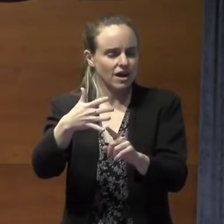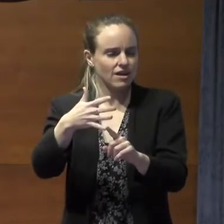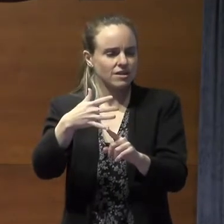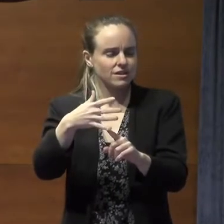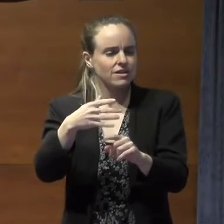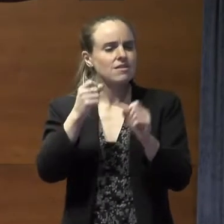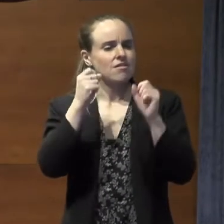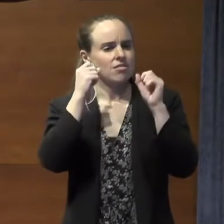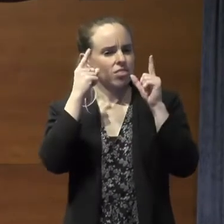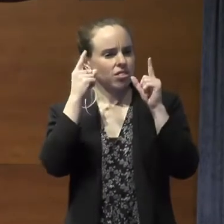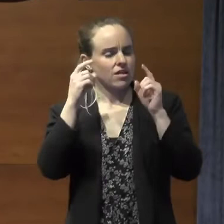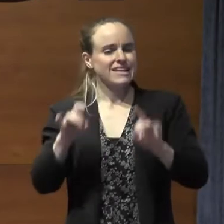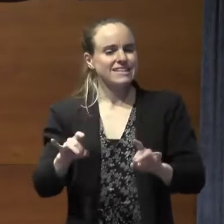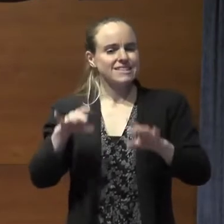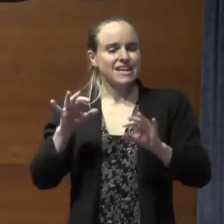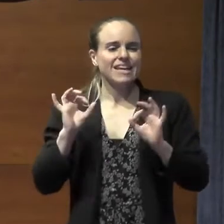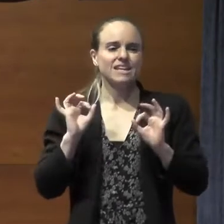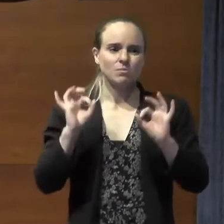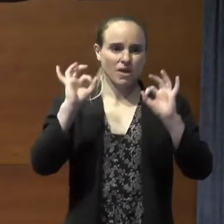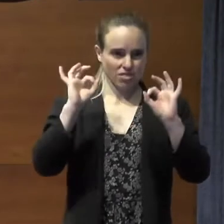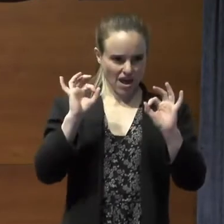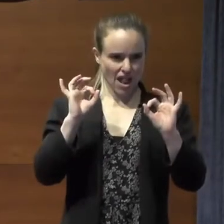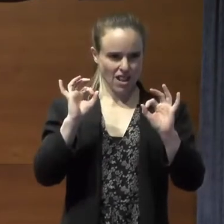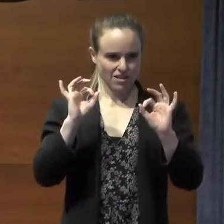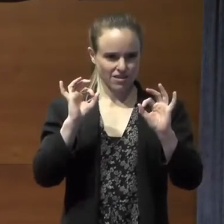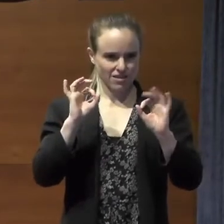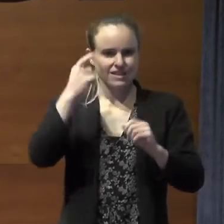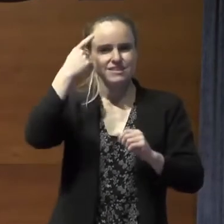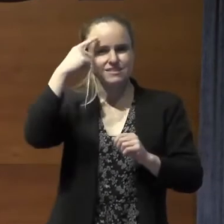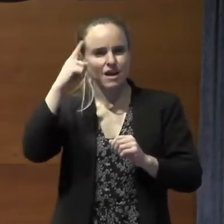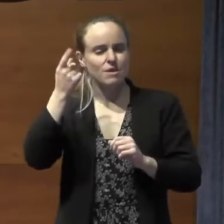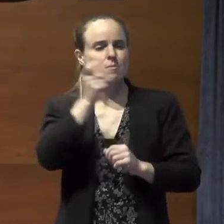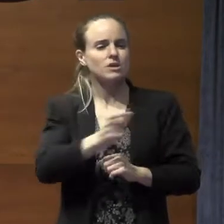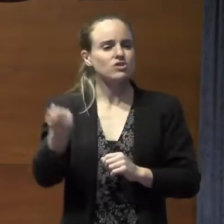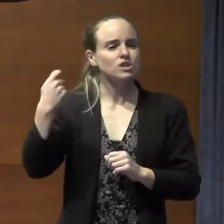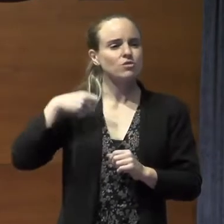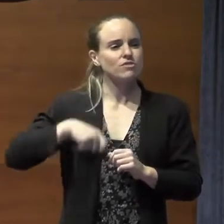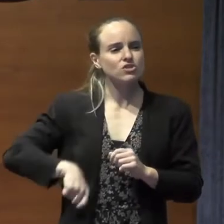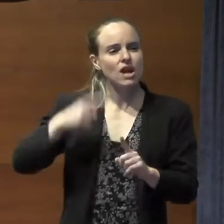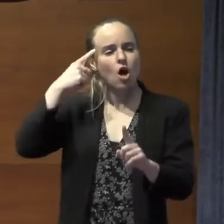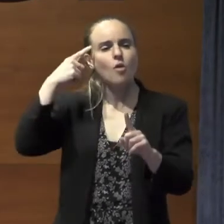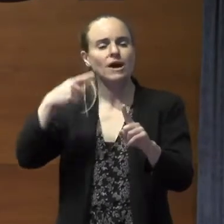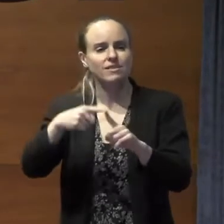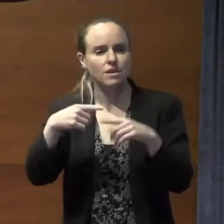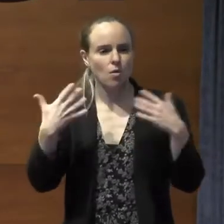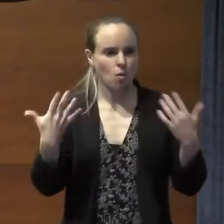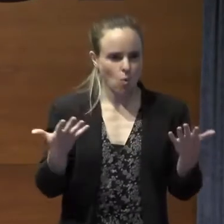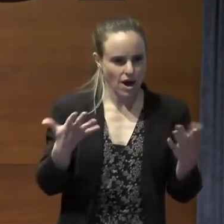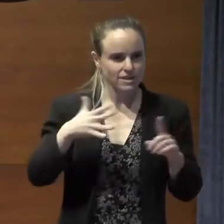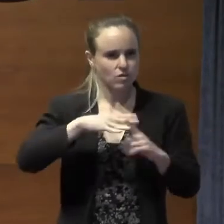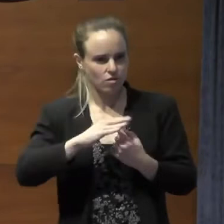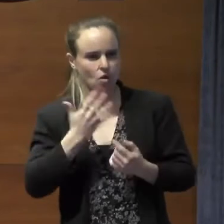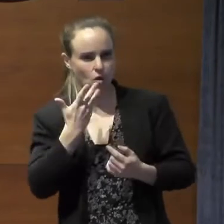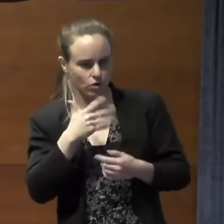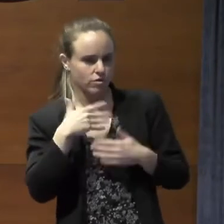con estas víctimas y si comprenden también los objetivos de las personas que proveen los servicios.